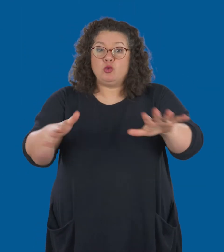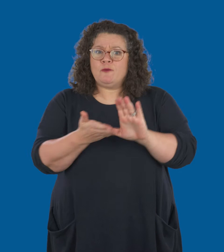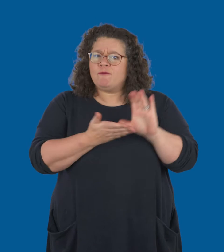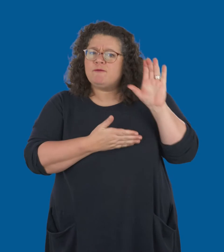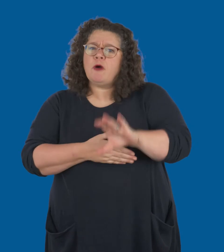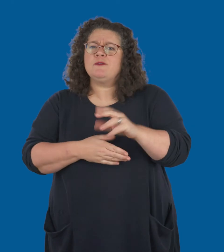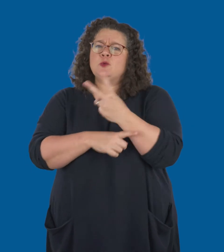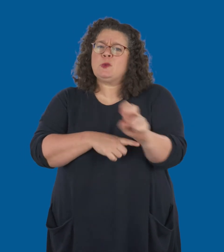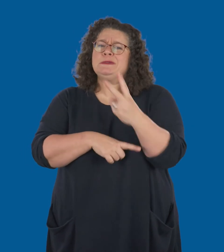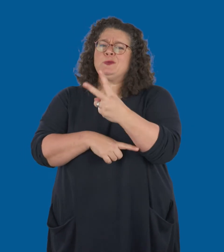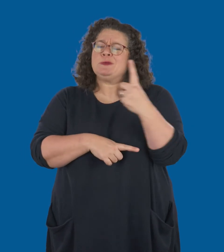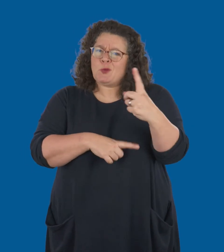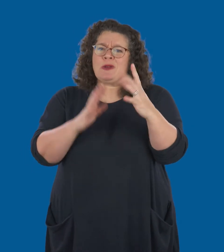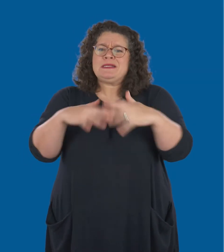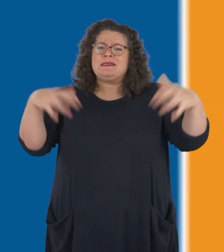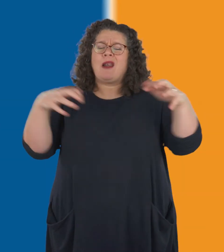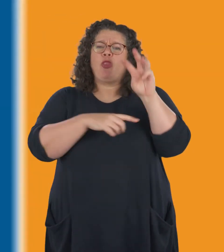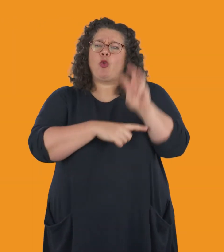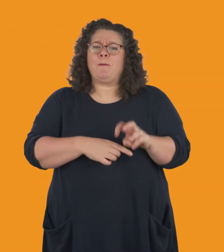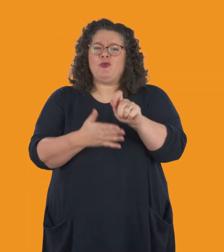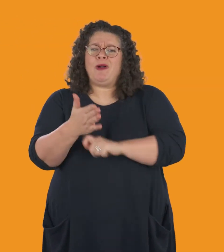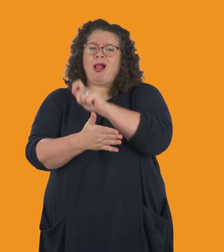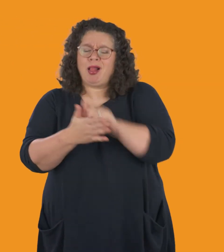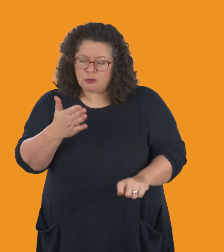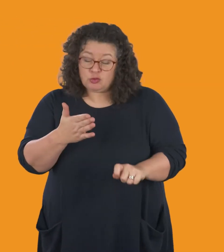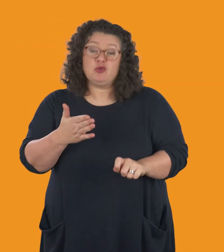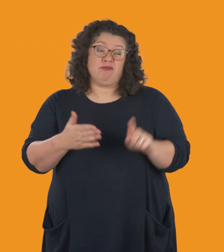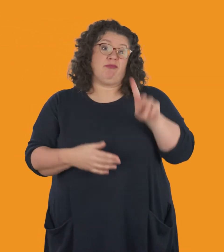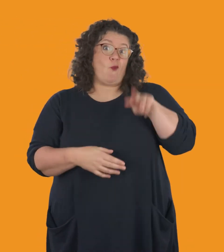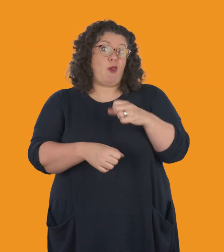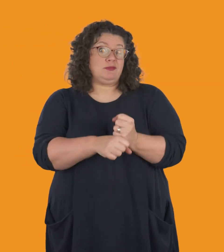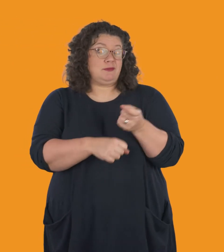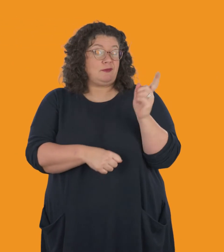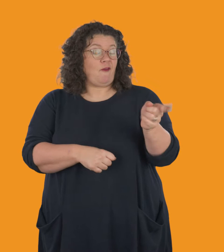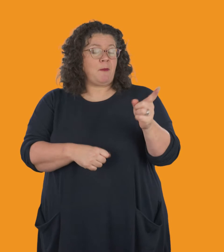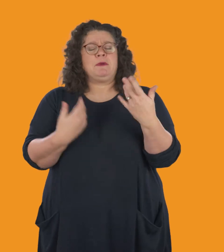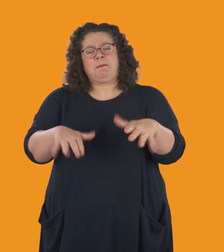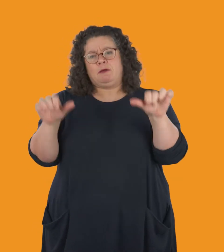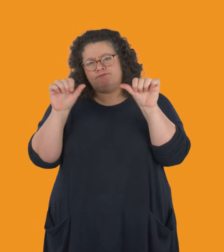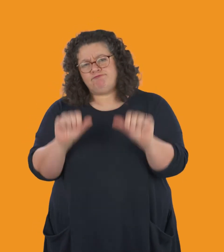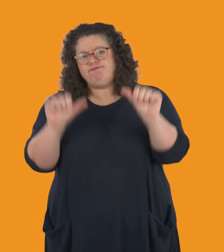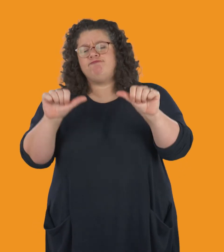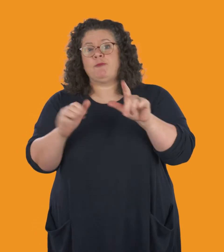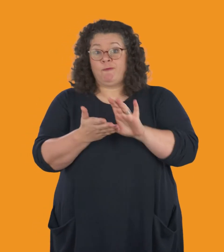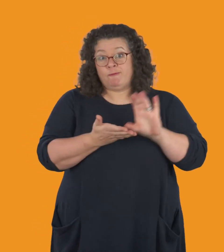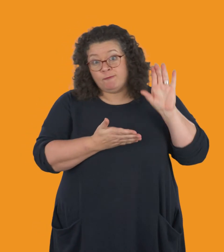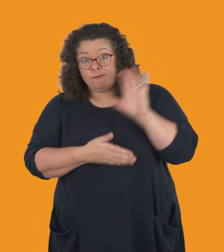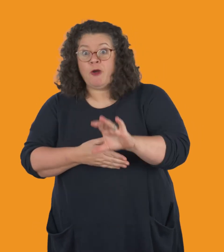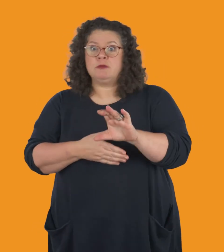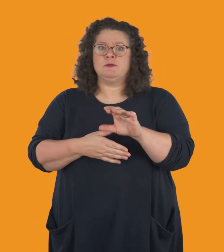llwyddiannus ar gyfer etholiad Senedd Cymru 2021, mae Llywodraeth Cymru wedi rhoi cymeradwyaeth i'r Gronfa fod ar gael